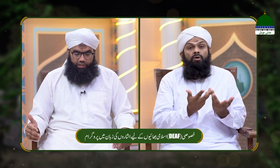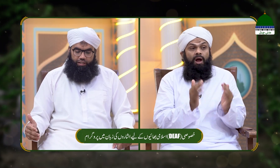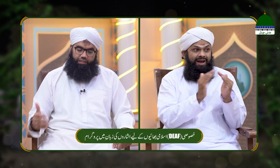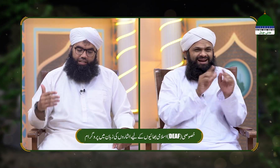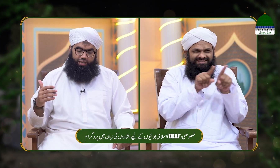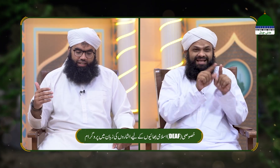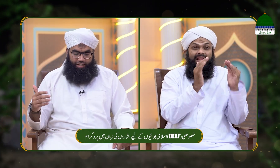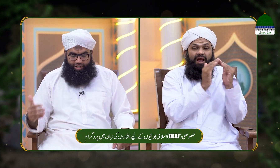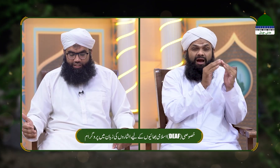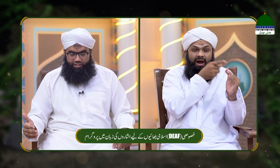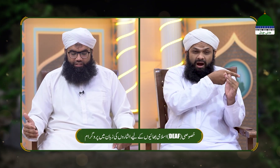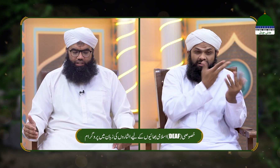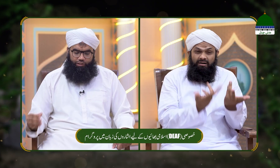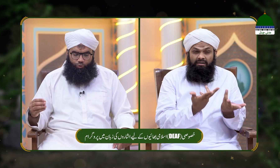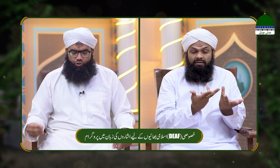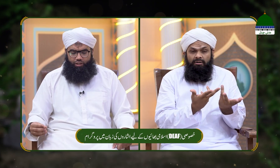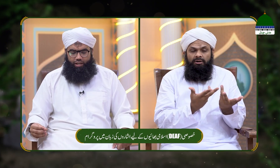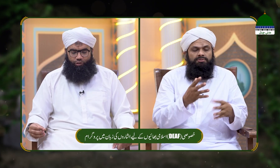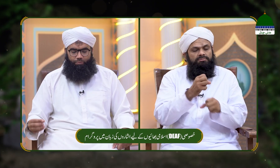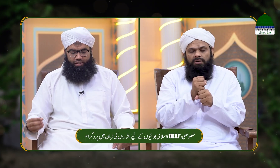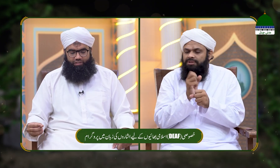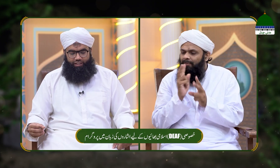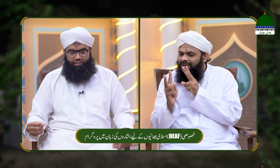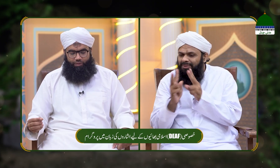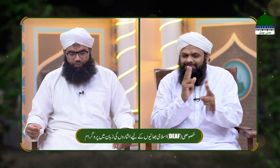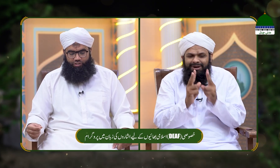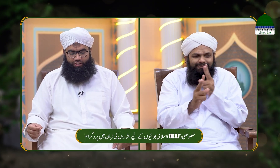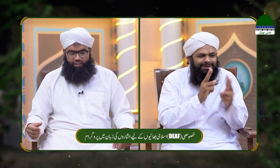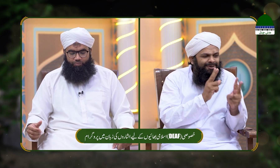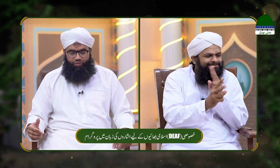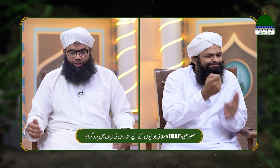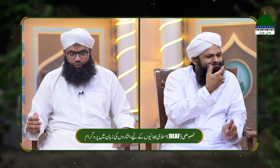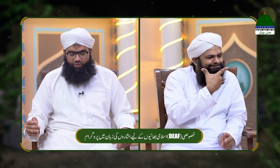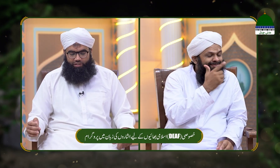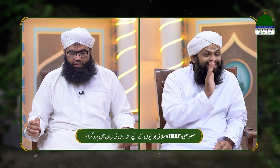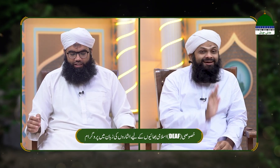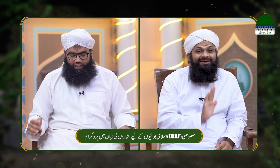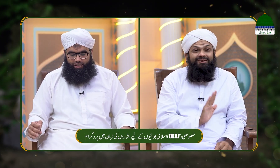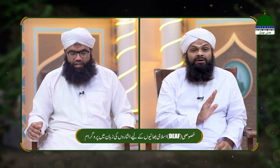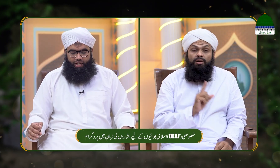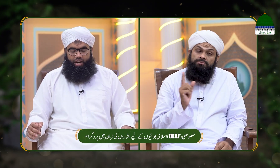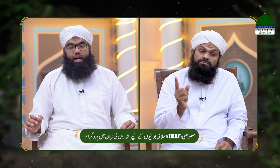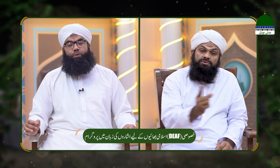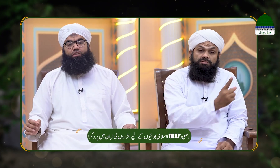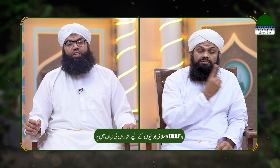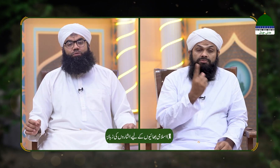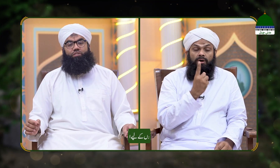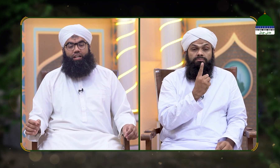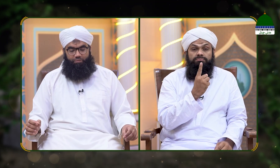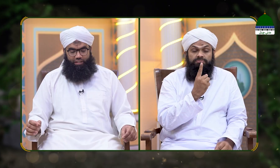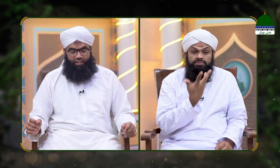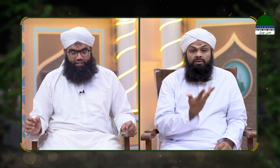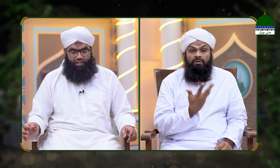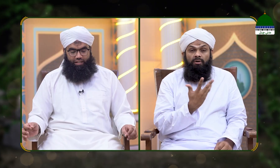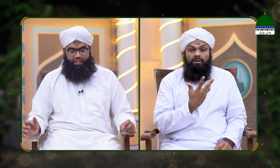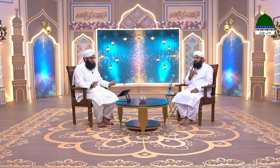پڑوسیوں، حتیٰ کہ ہر ایک کے ساتھ اتنی خوش اخلاقی اور ملنساری کے ساتھ پیش آتے کہ ان میں سے ہر ایک آپ علیہ